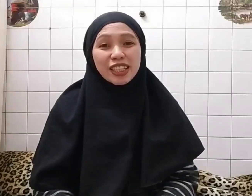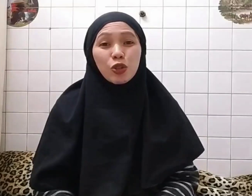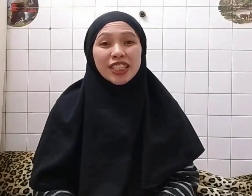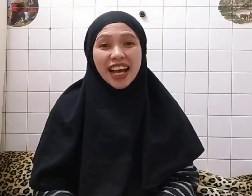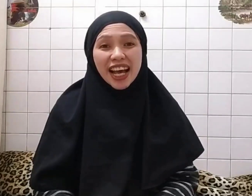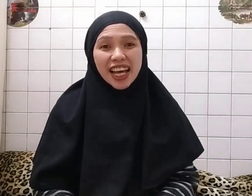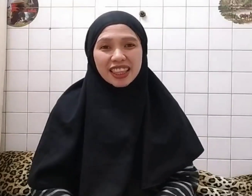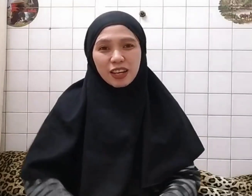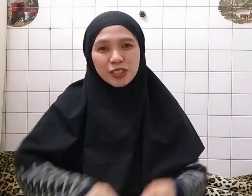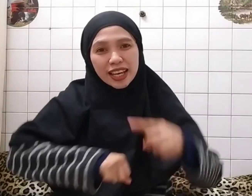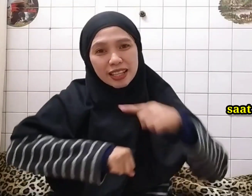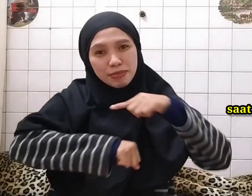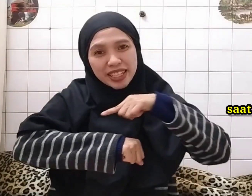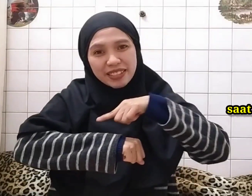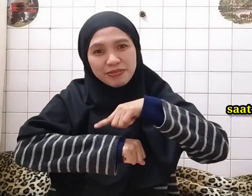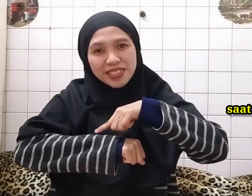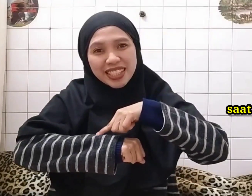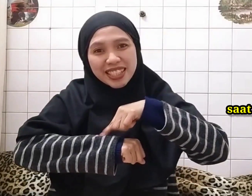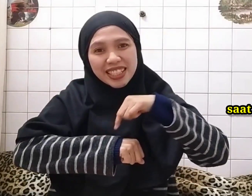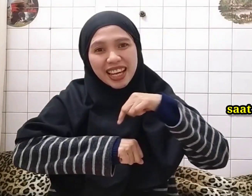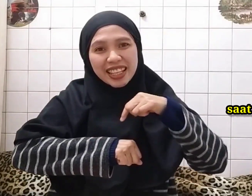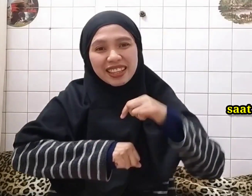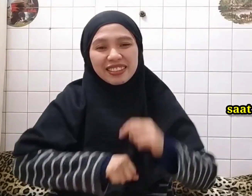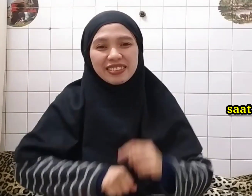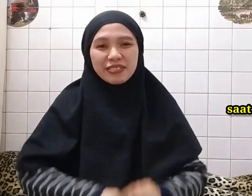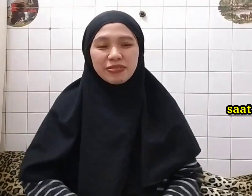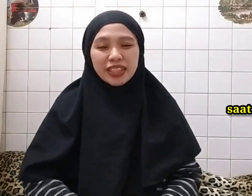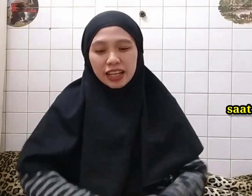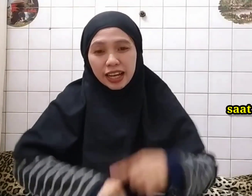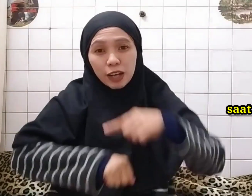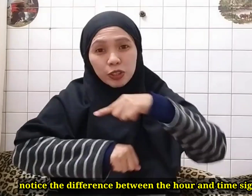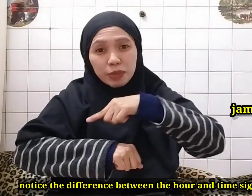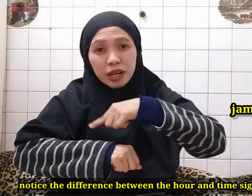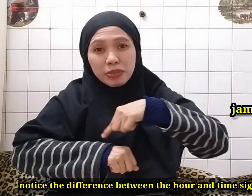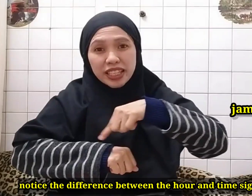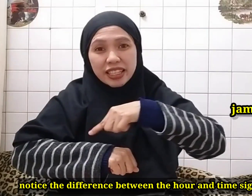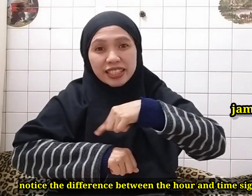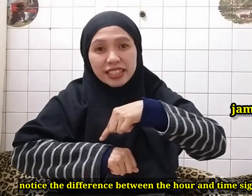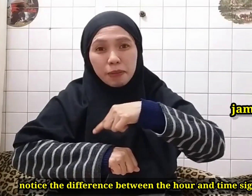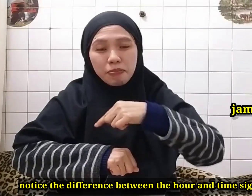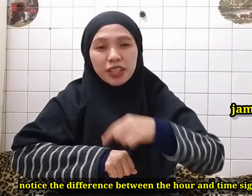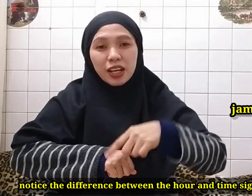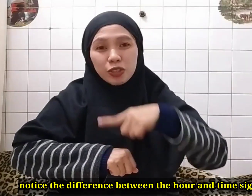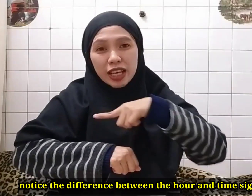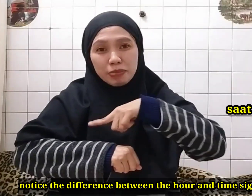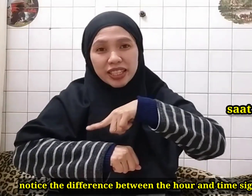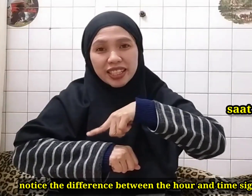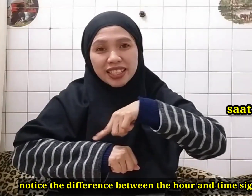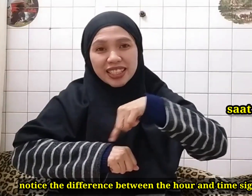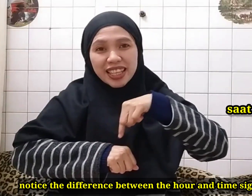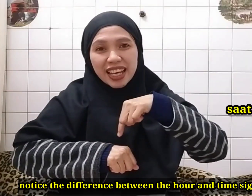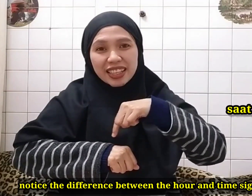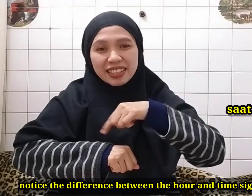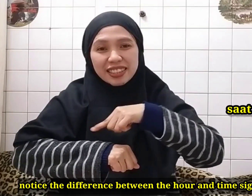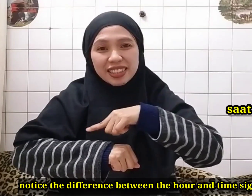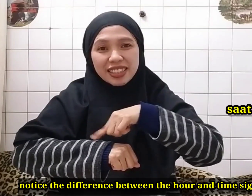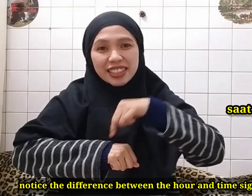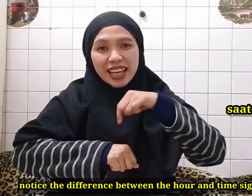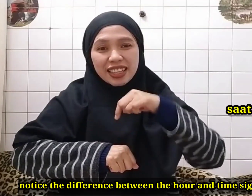terus saat, kalau saat gini, saat. Kalau jam kan begini, jam. Kalau saat begini, saat. Saat